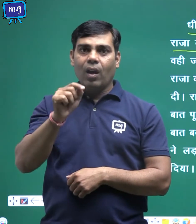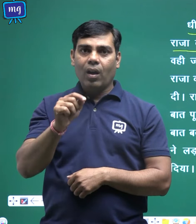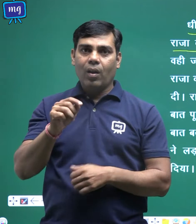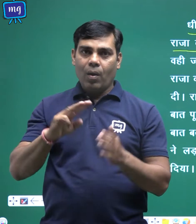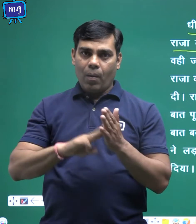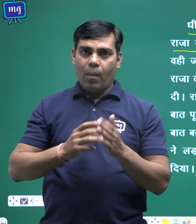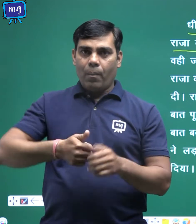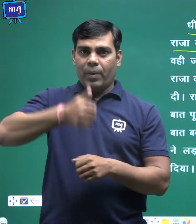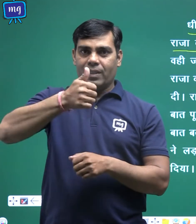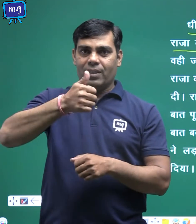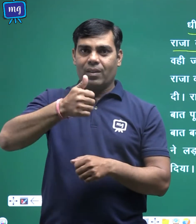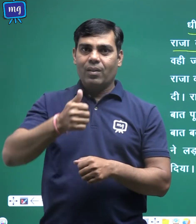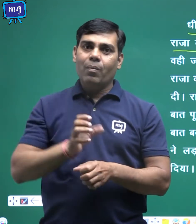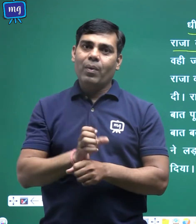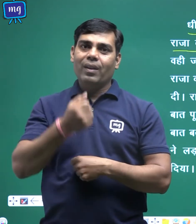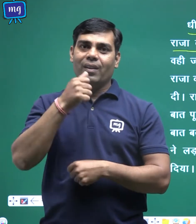गया।